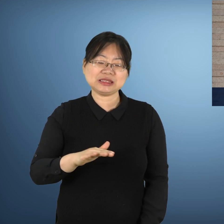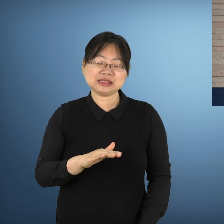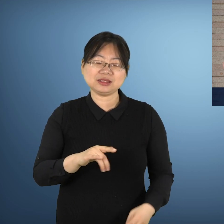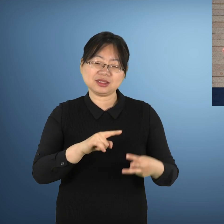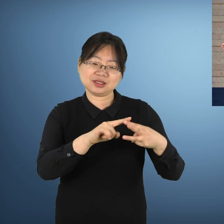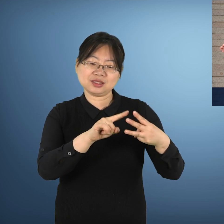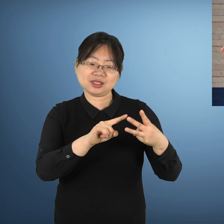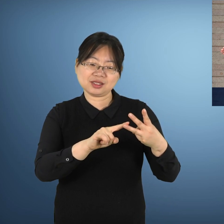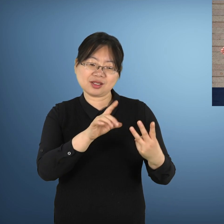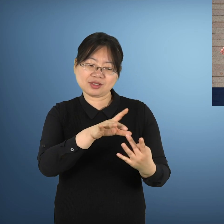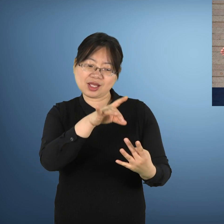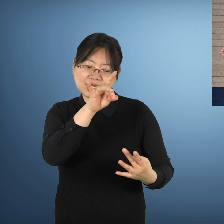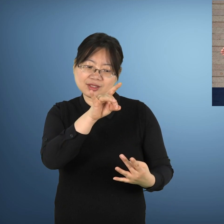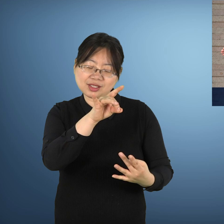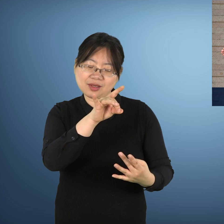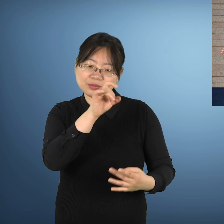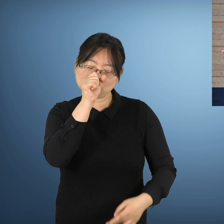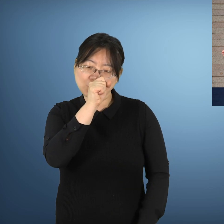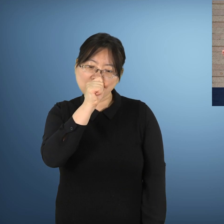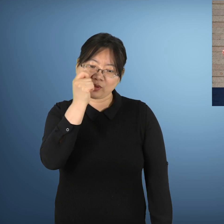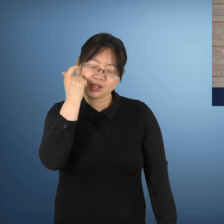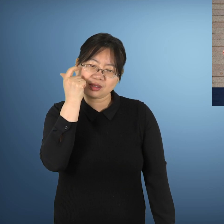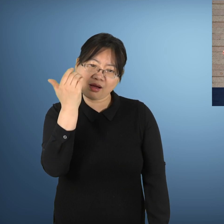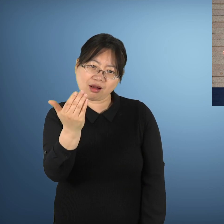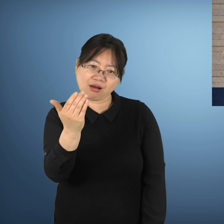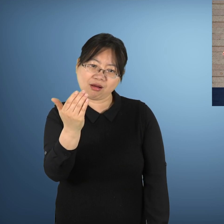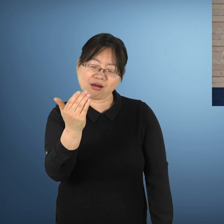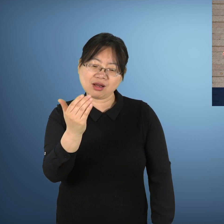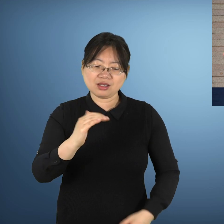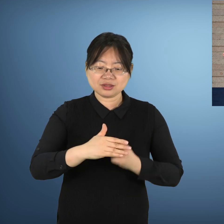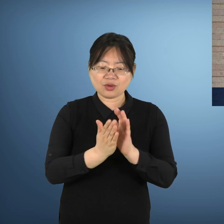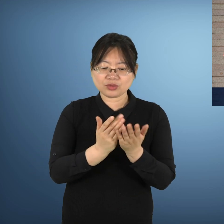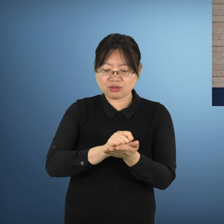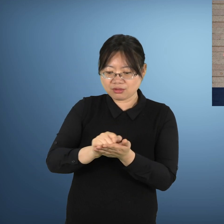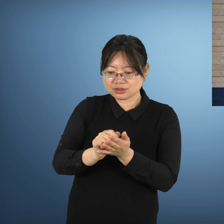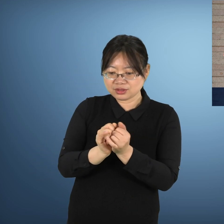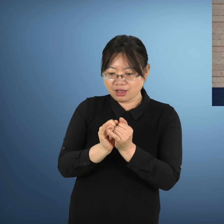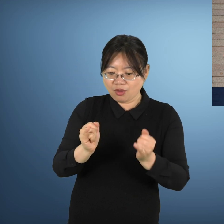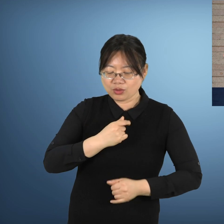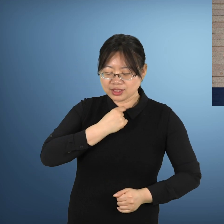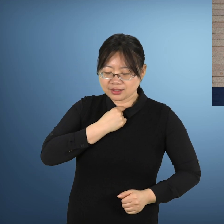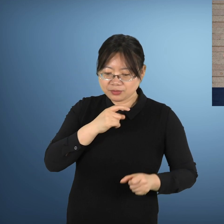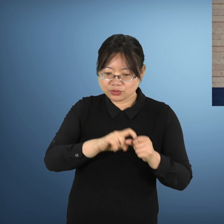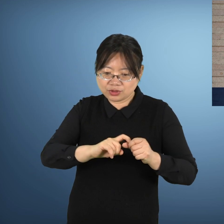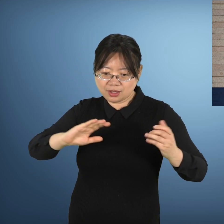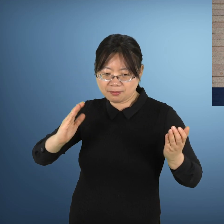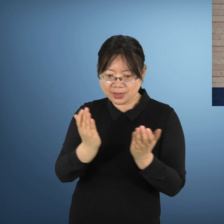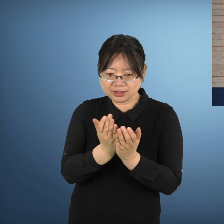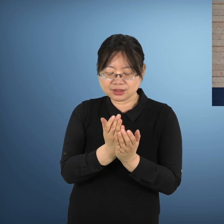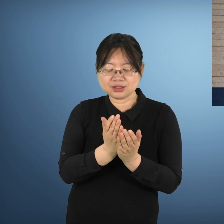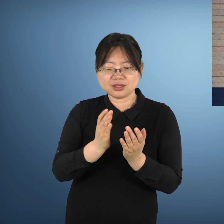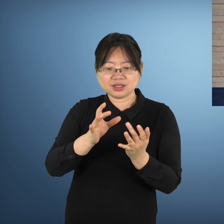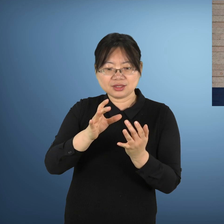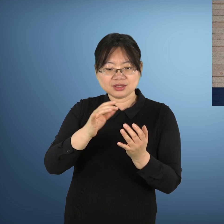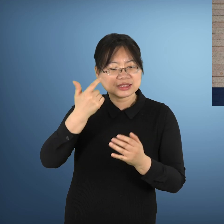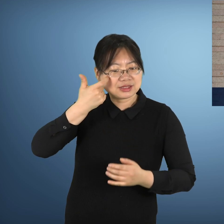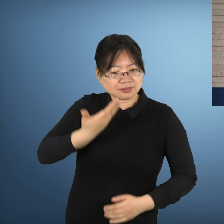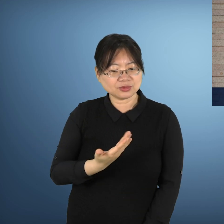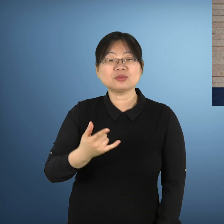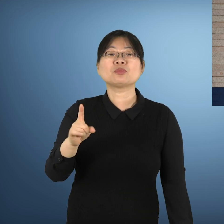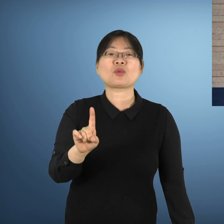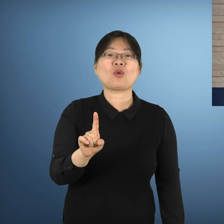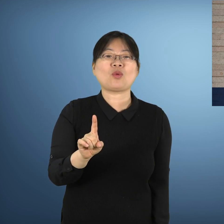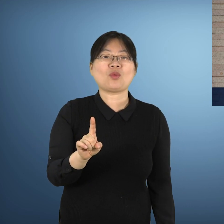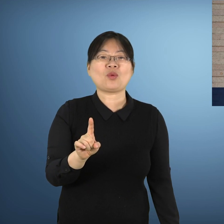택해야 전체 이 성경 기자가 드러내고자 하는 의도와 자연스러울까 했을